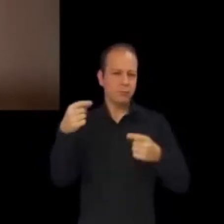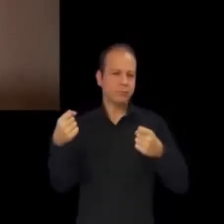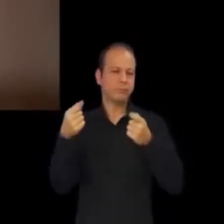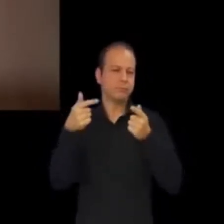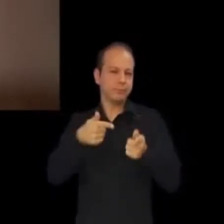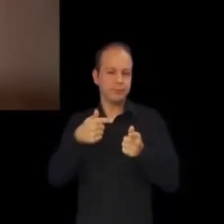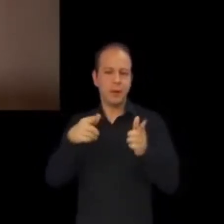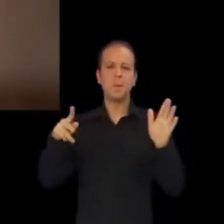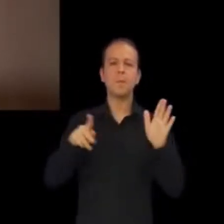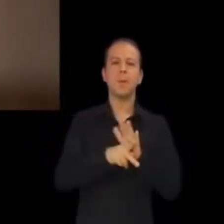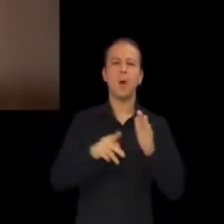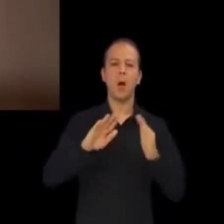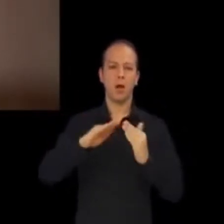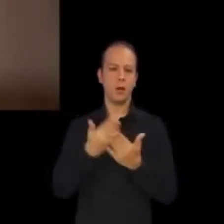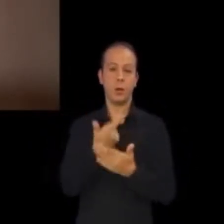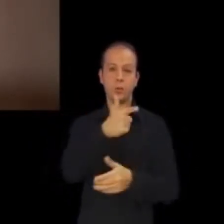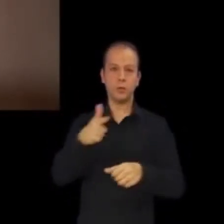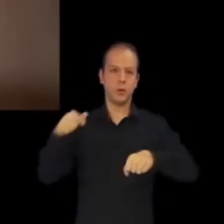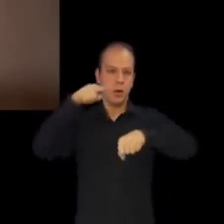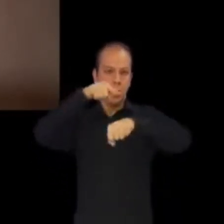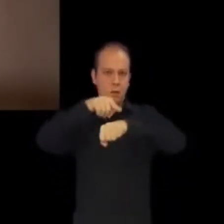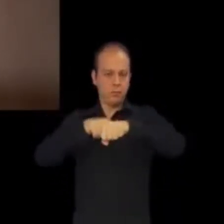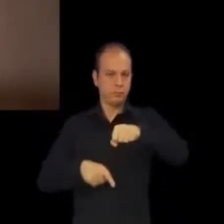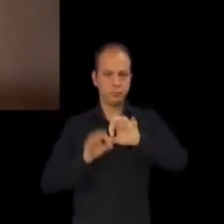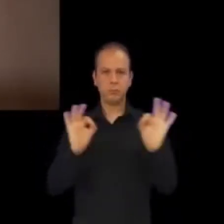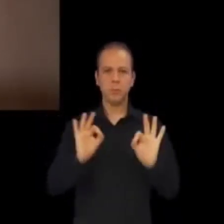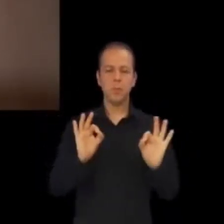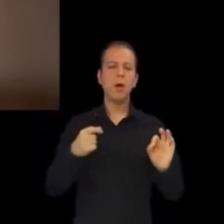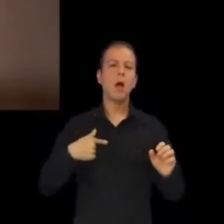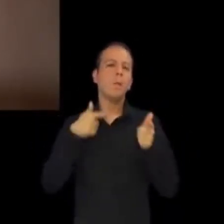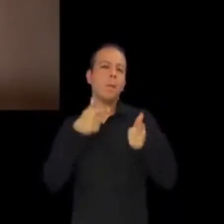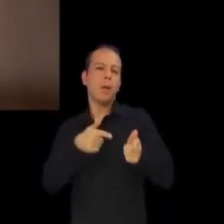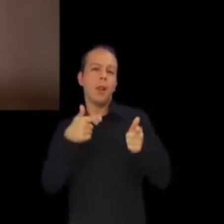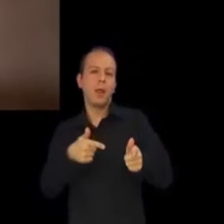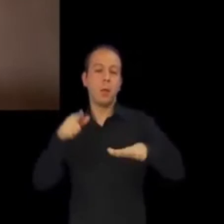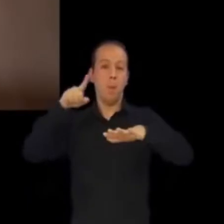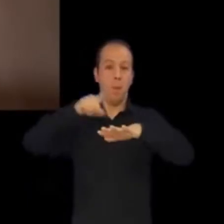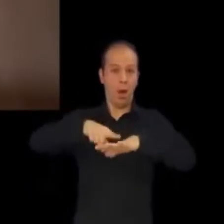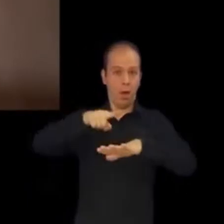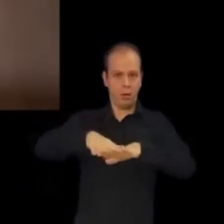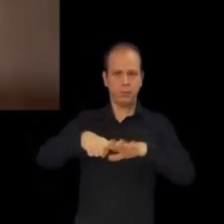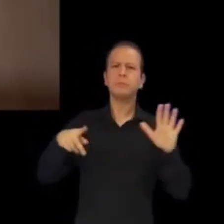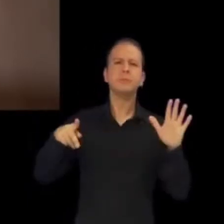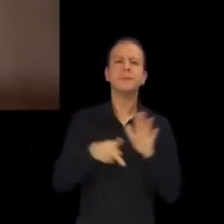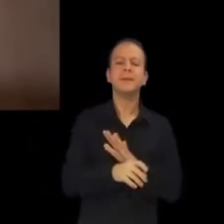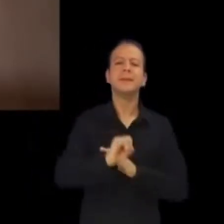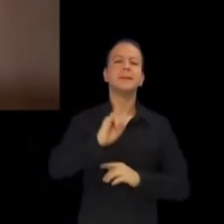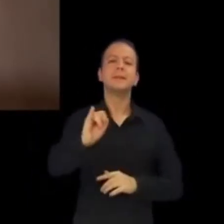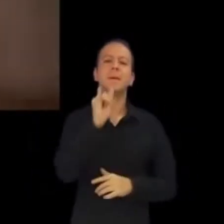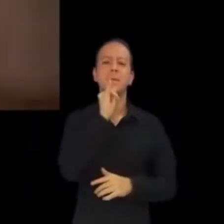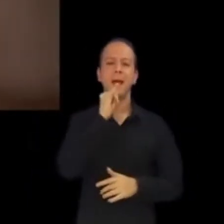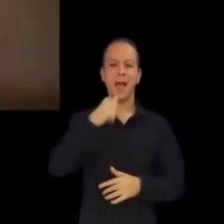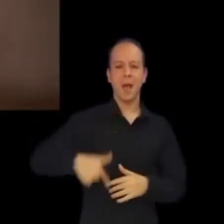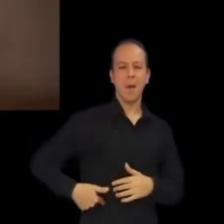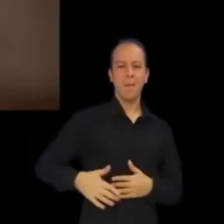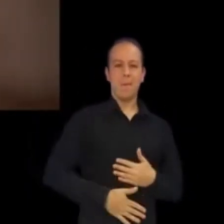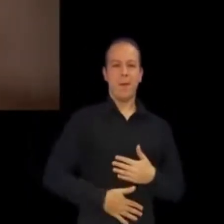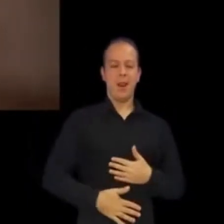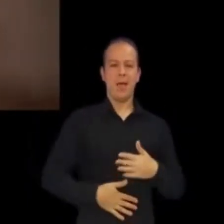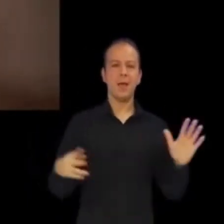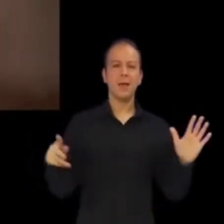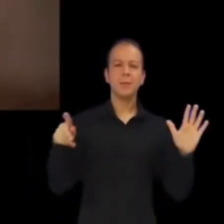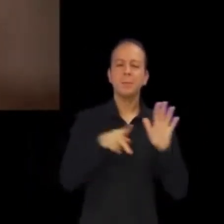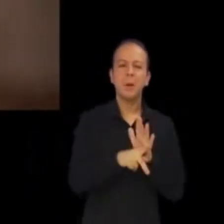castanhos. Que era um amigo meu da escola que não tinha uma mão. Daí a gente botou o apelido dele de Mãozinha. Xavier Cooper. Quando eu era